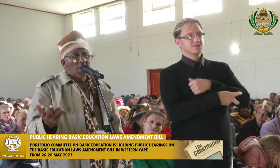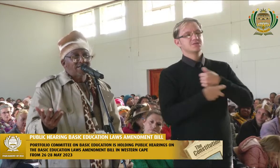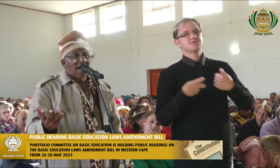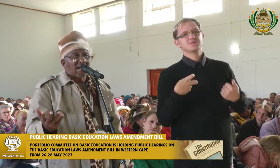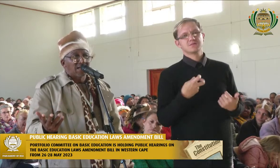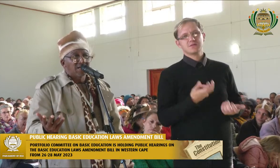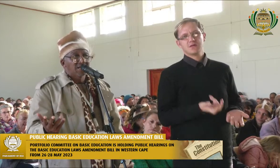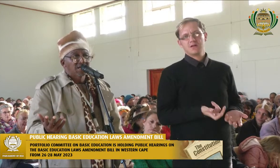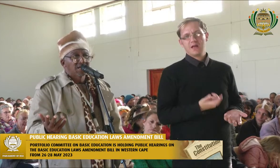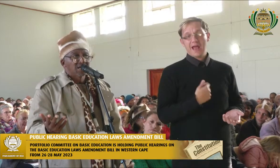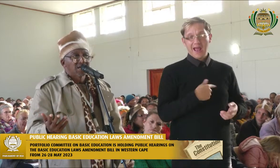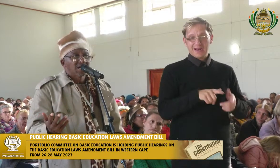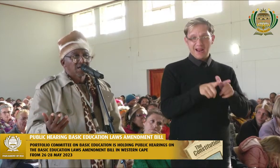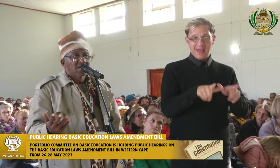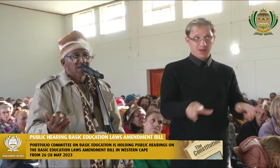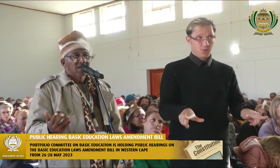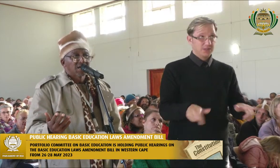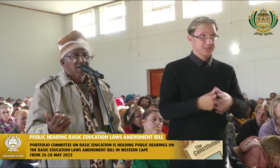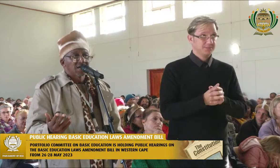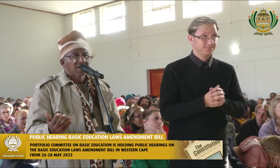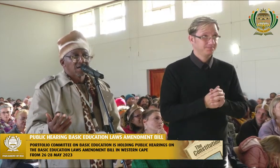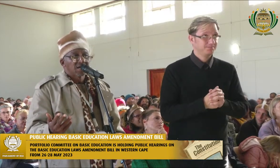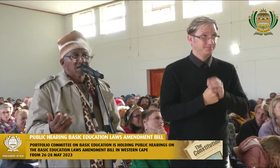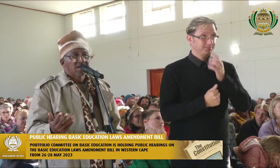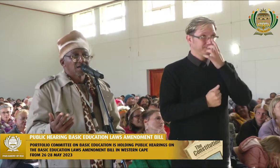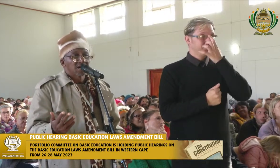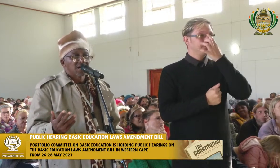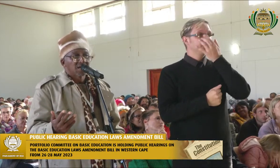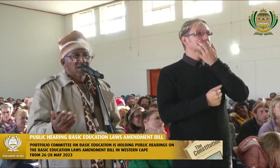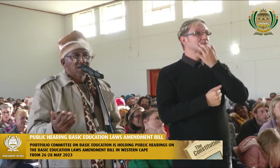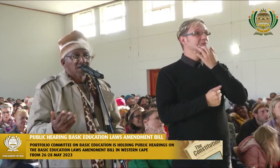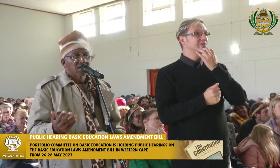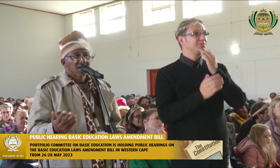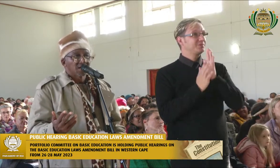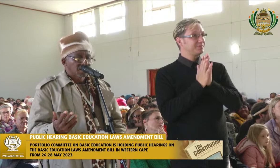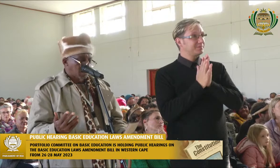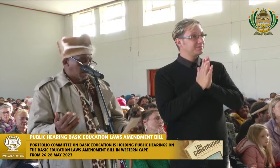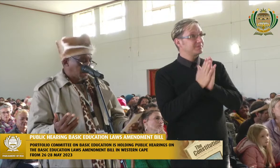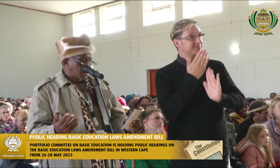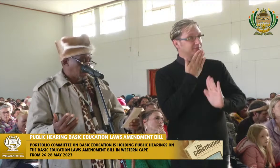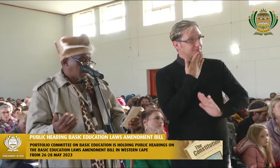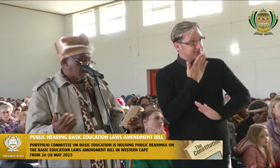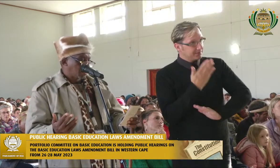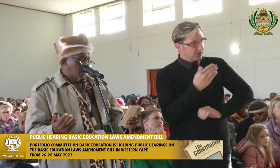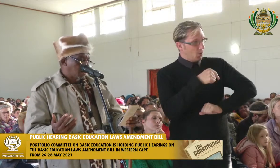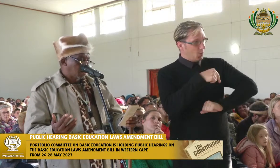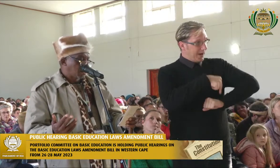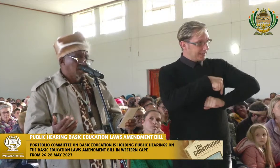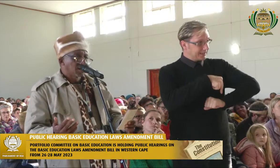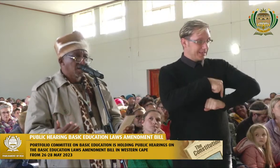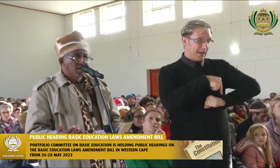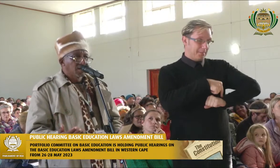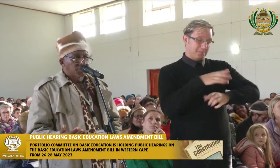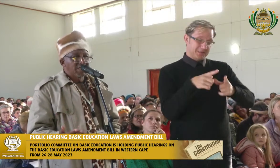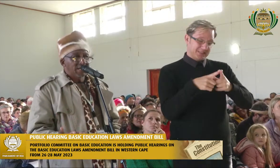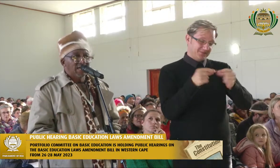Waar is die kooi taal? Amase. Amase. Dank je. Your time is up, pap.